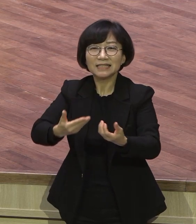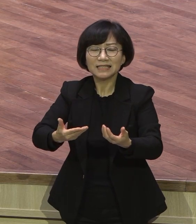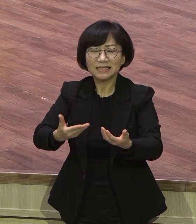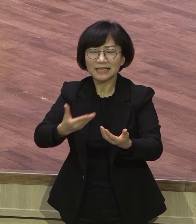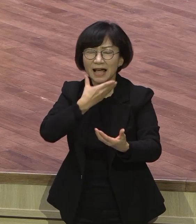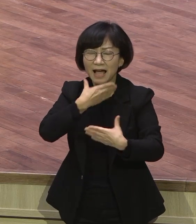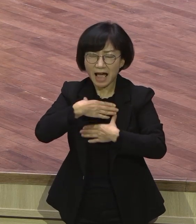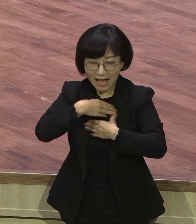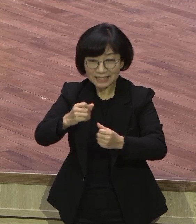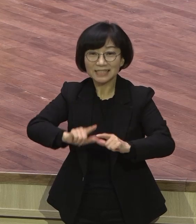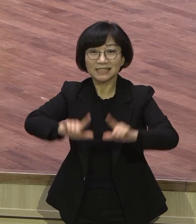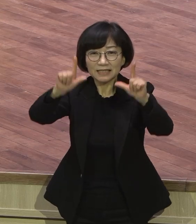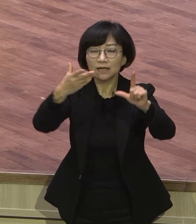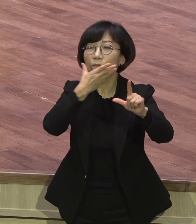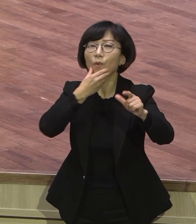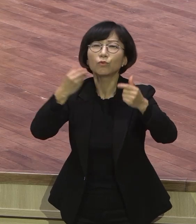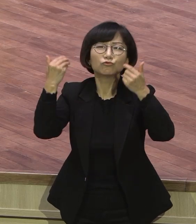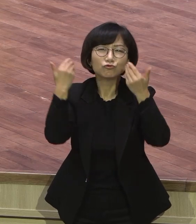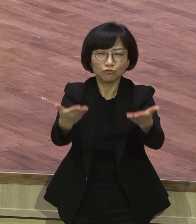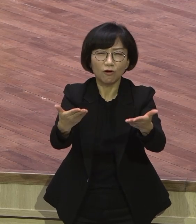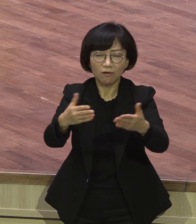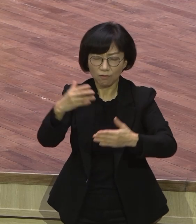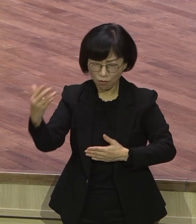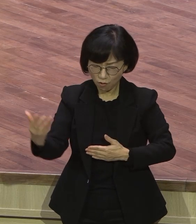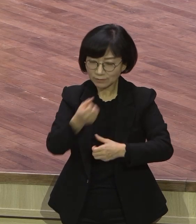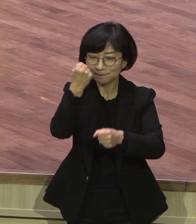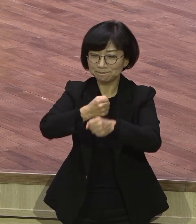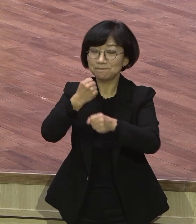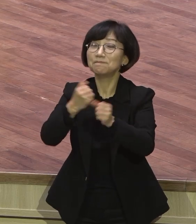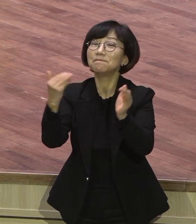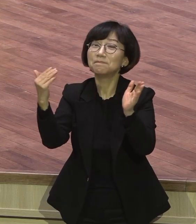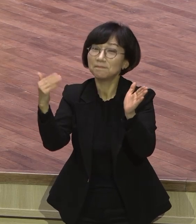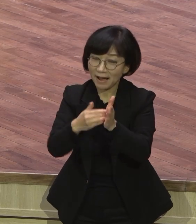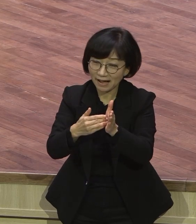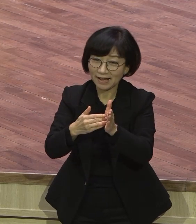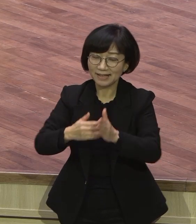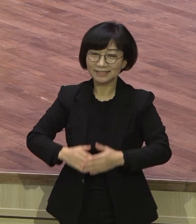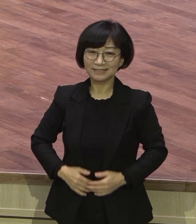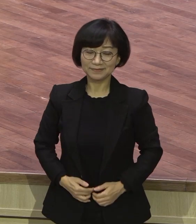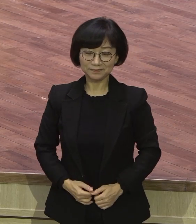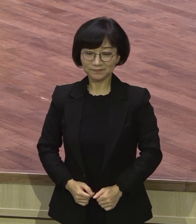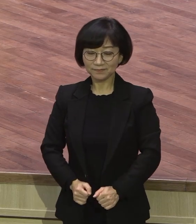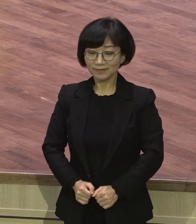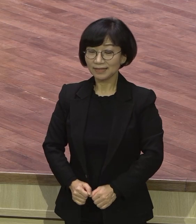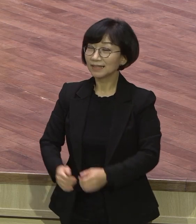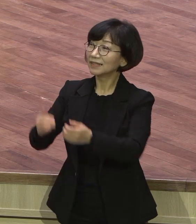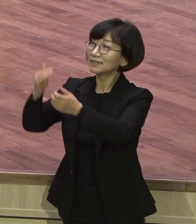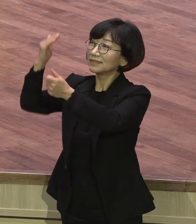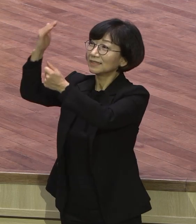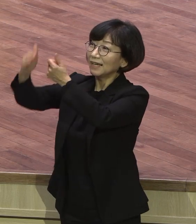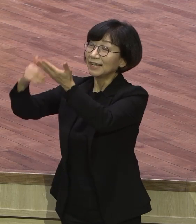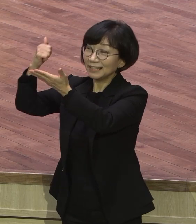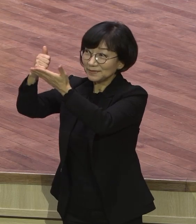거룩하게 하였느니라 하나님께서는 안식이를 그렇게